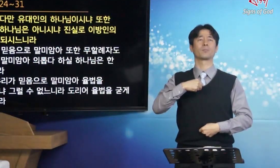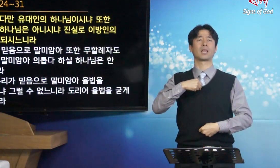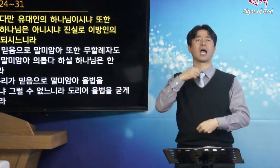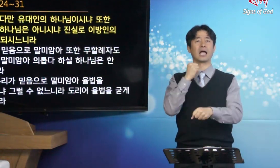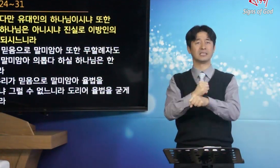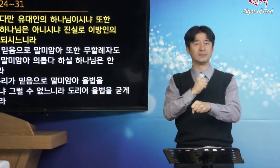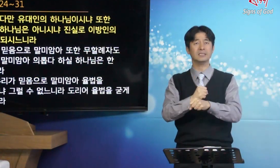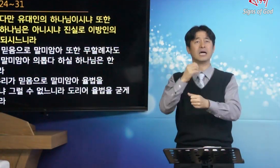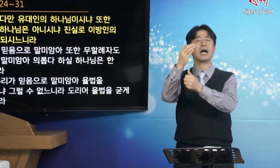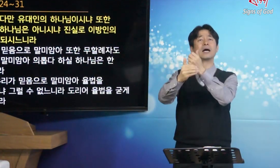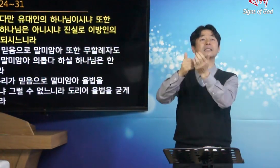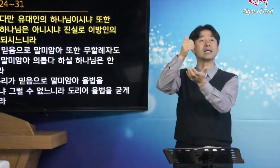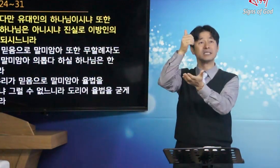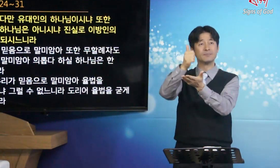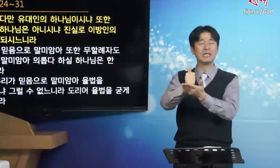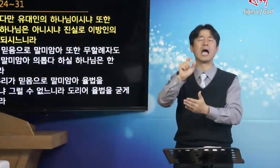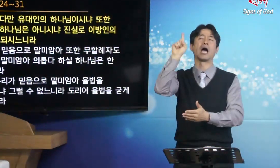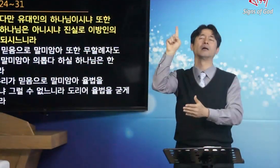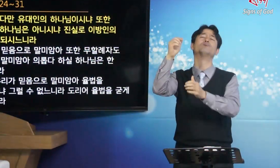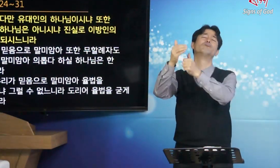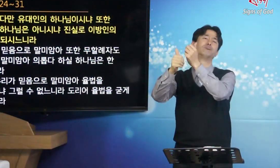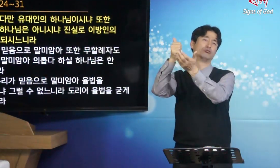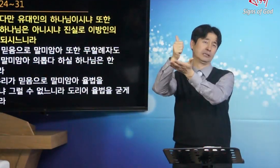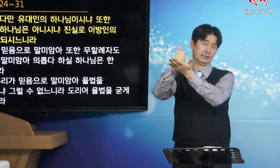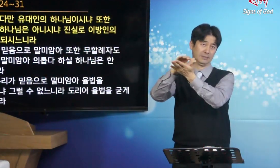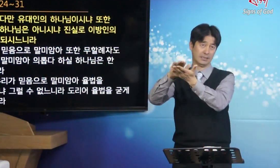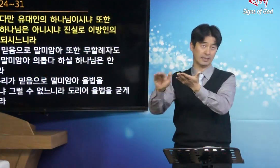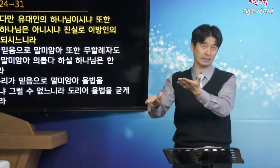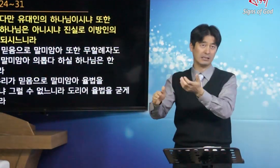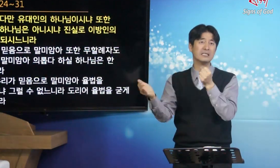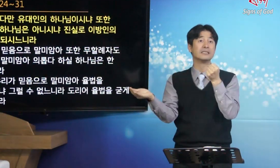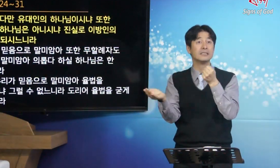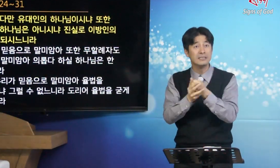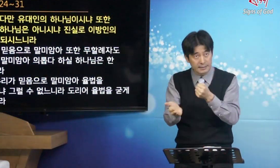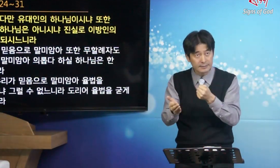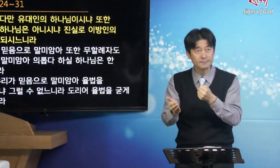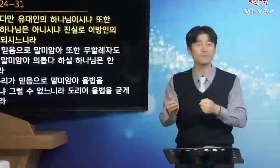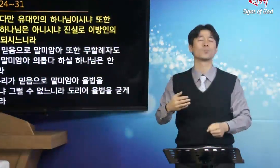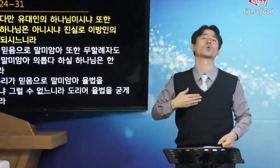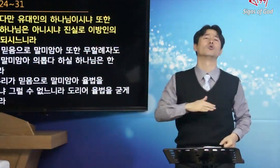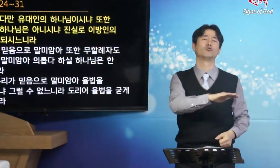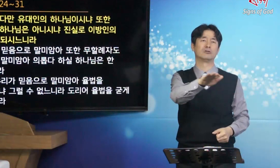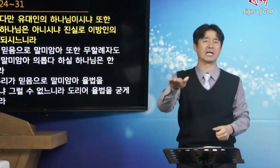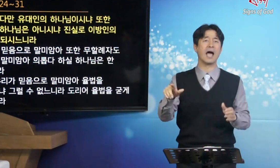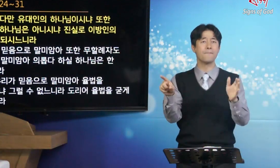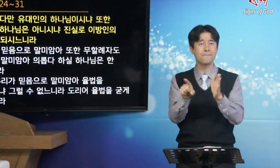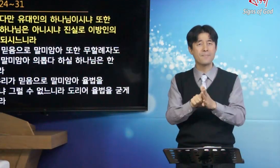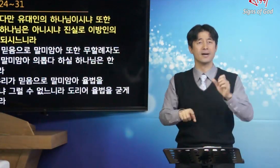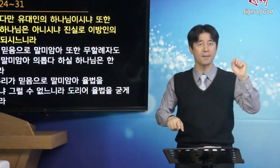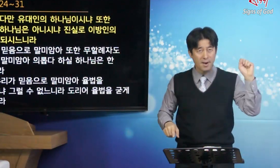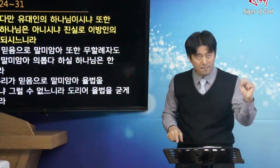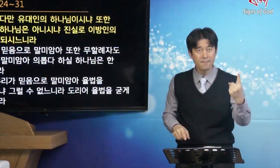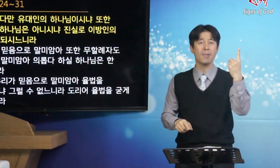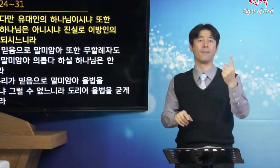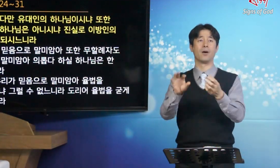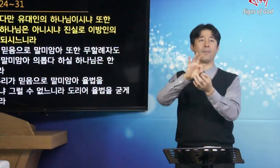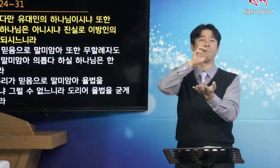의롭다 하실 하나님은 한 분이시니라. 그런즉 우리가 믿음으로